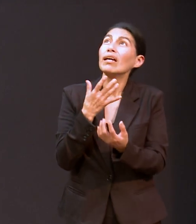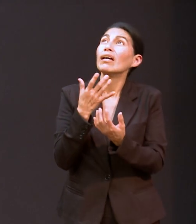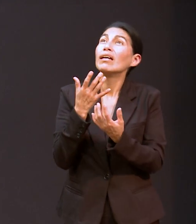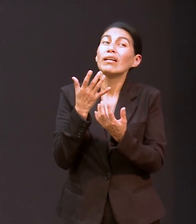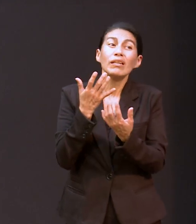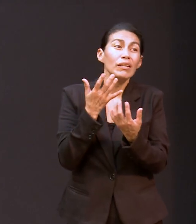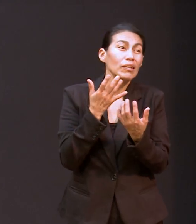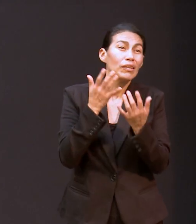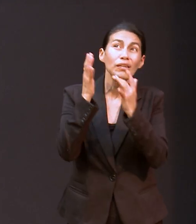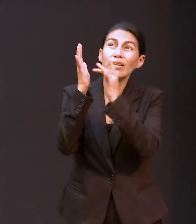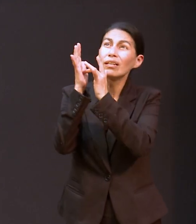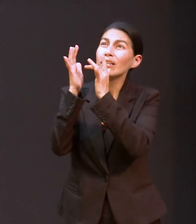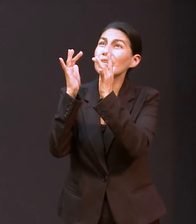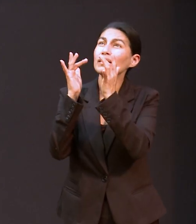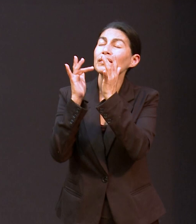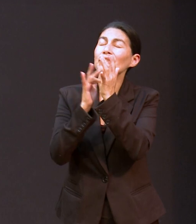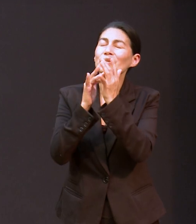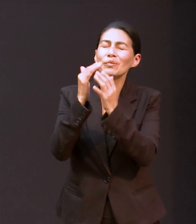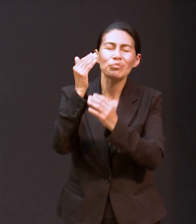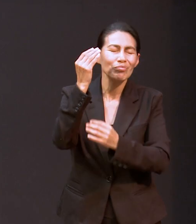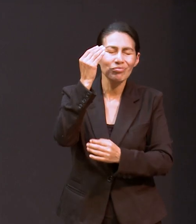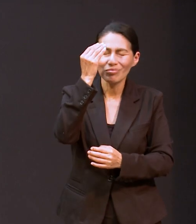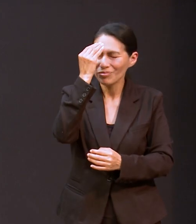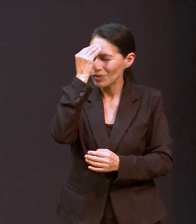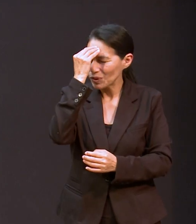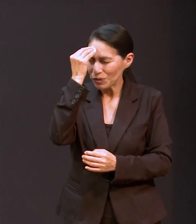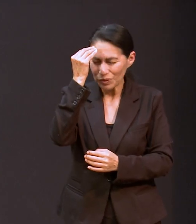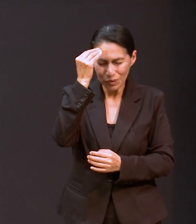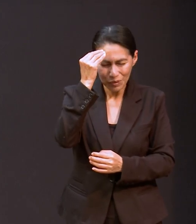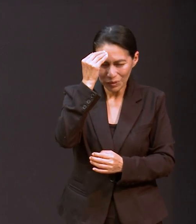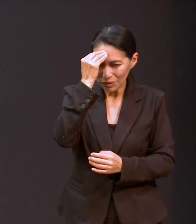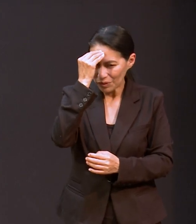no conoces de Jesús